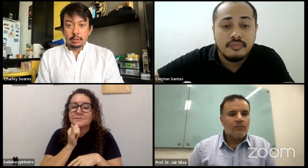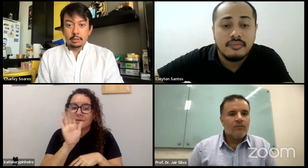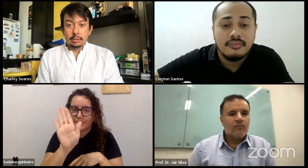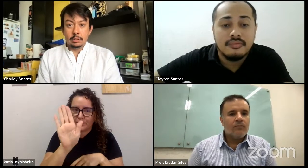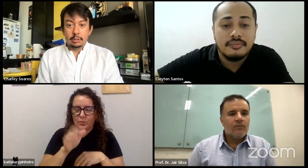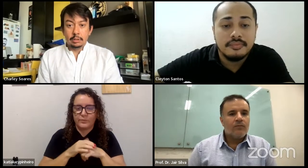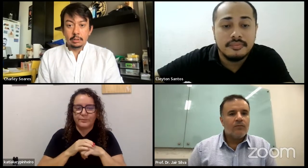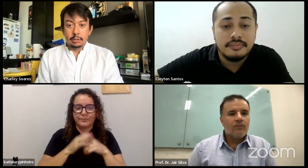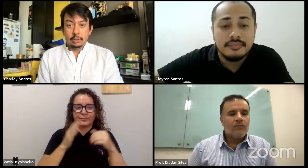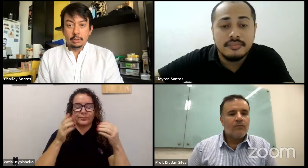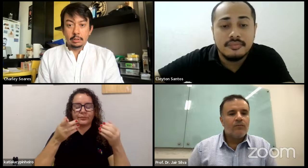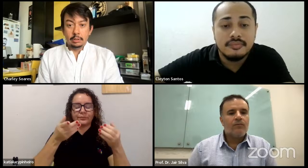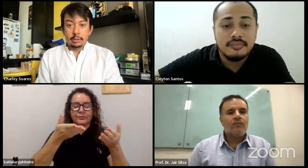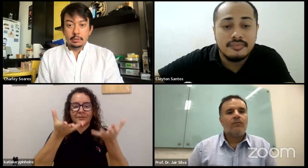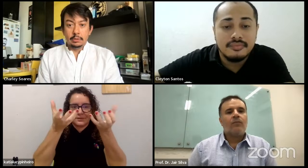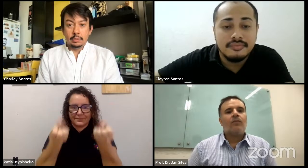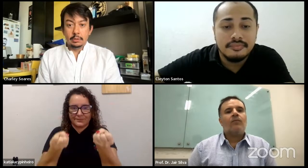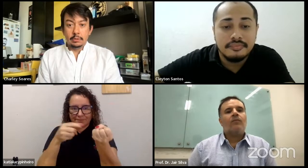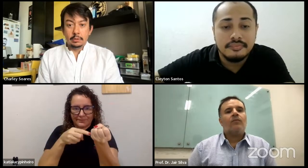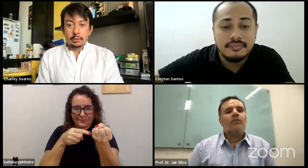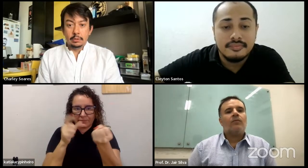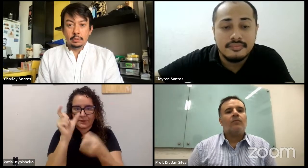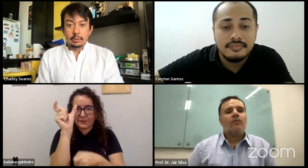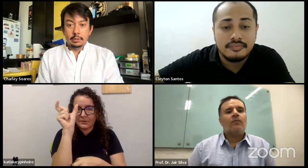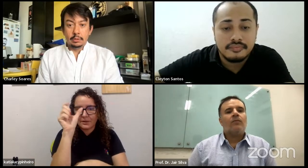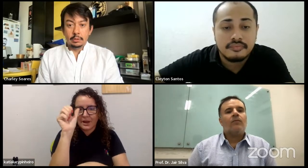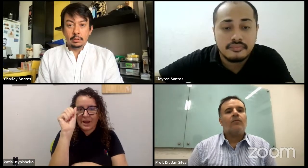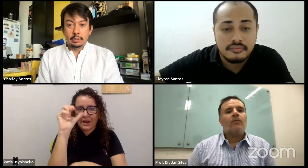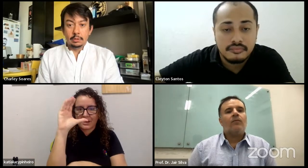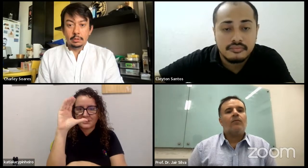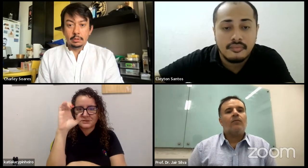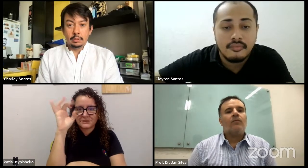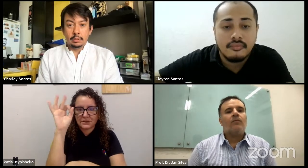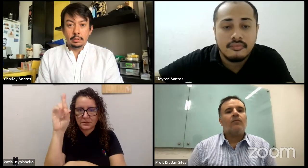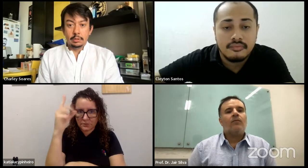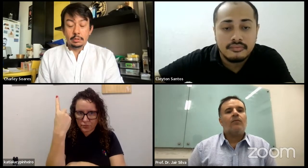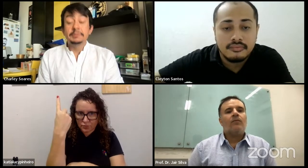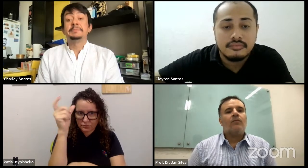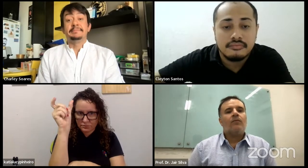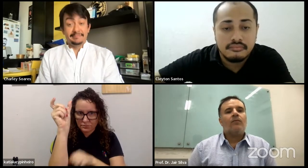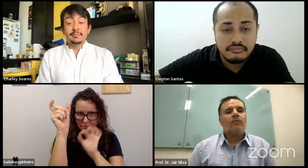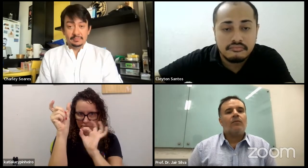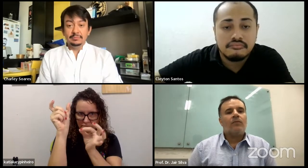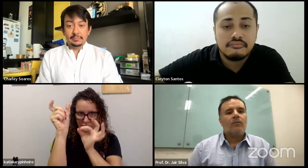Então, ele tem razão. Por exemplo, é sinal de aceitar.